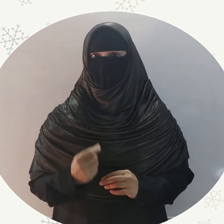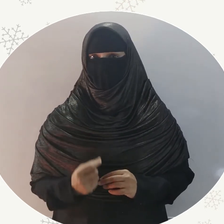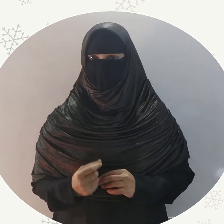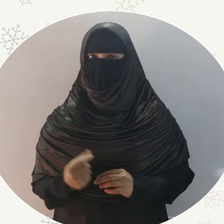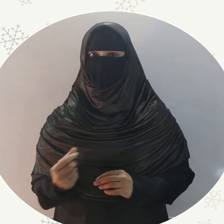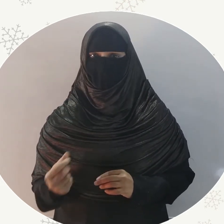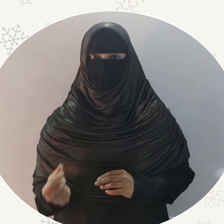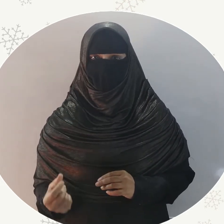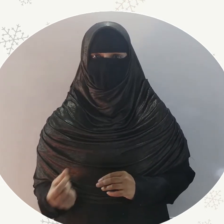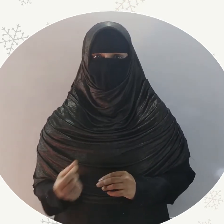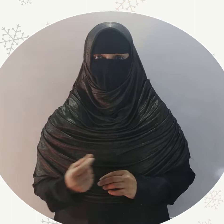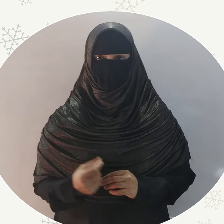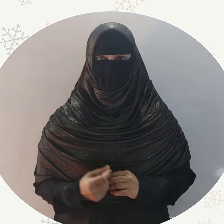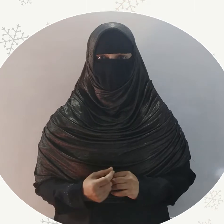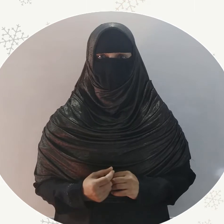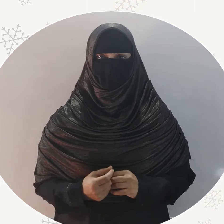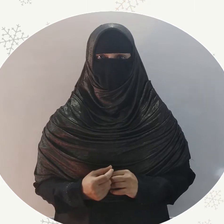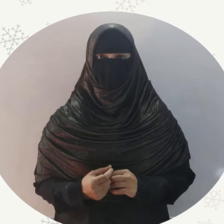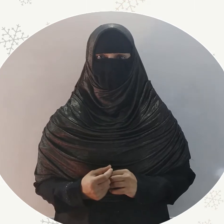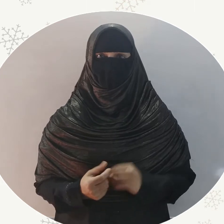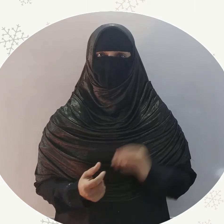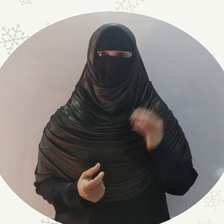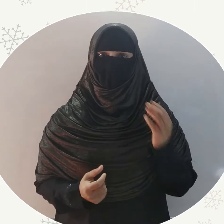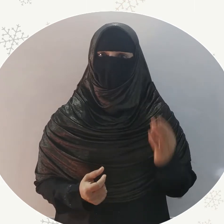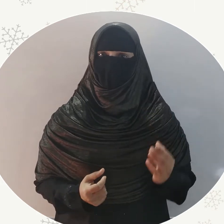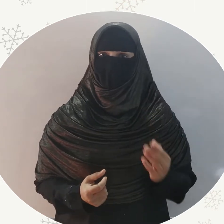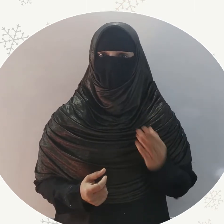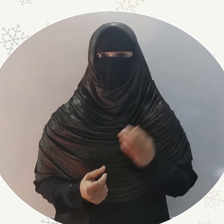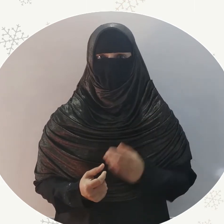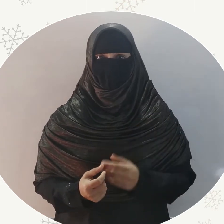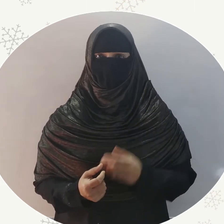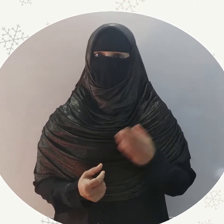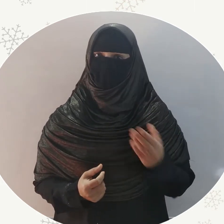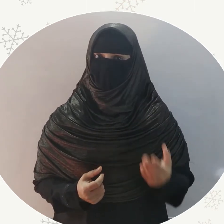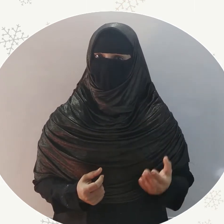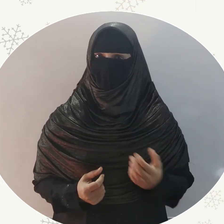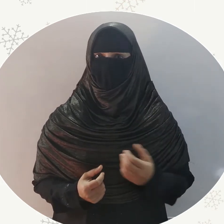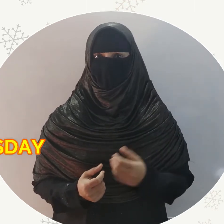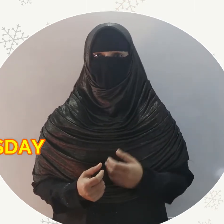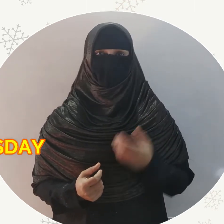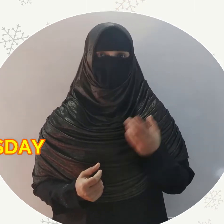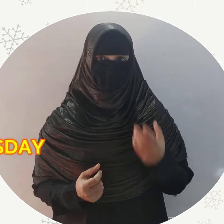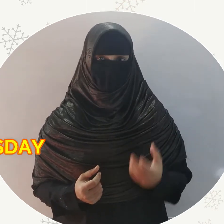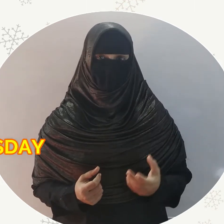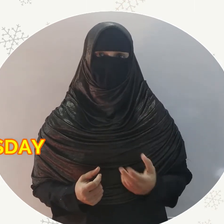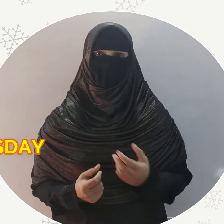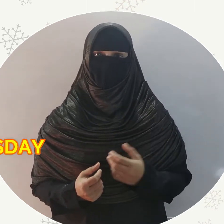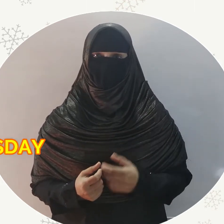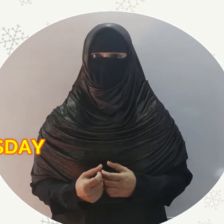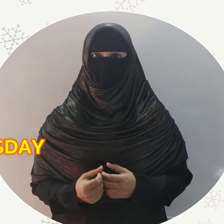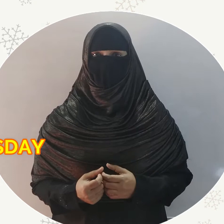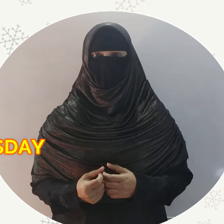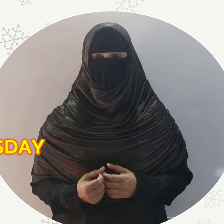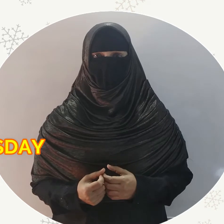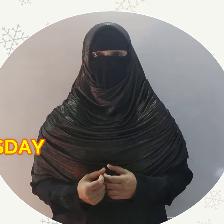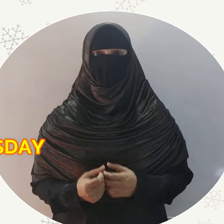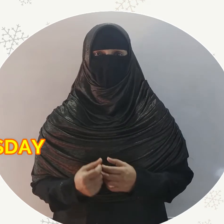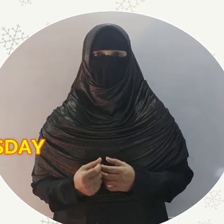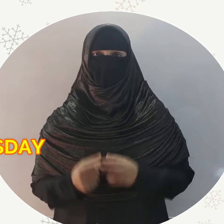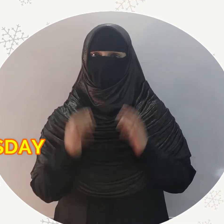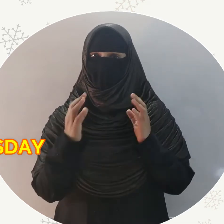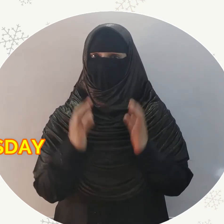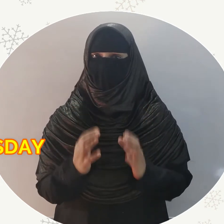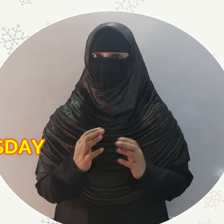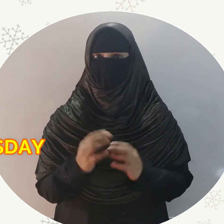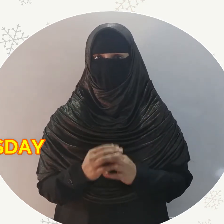വേർഡ് ഡെഫിനറ്റ്ലി നമ്മൾ പലരും തെറ്റായിട്ടാണ് പ്രൊനൗൺസ് ചെയ്യുന്നത്. ഈ വേർഡ് ഏതാണ്? വെഡ്നസ്ഡേ. അതിന്റെ ശരിയായ പ്രൊനൗൺസിയേഷൻ എന്താണെന്ന്